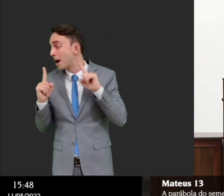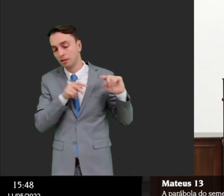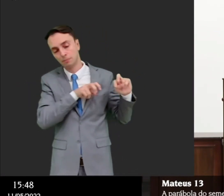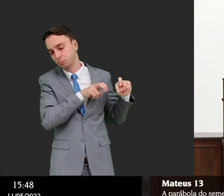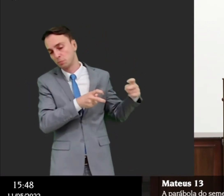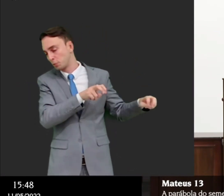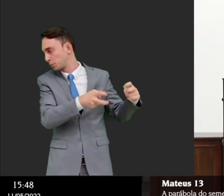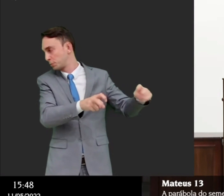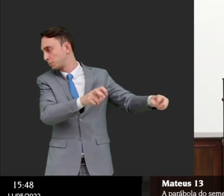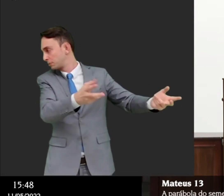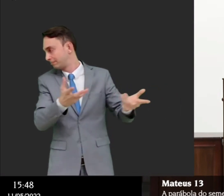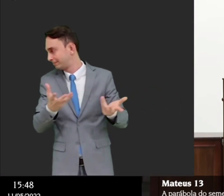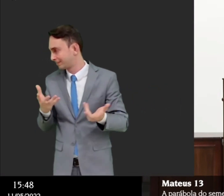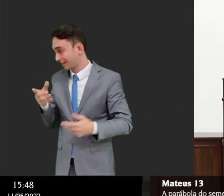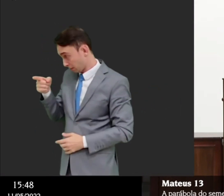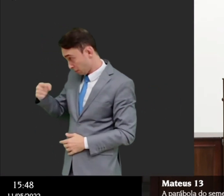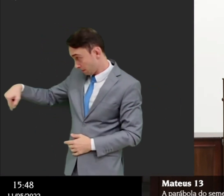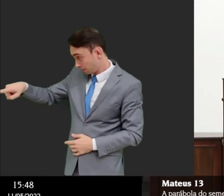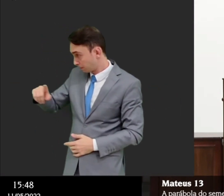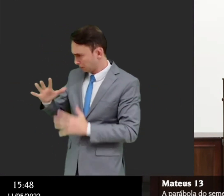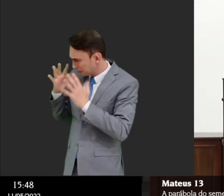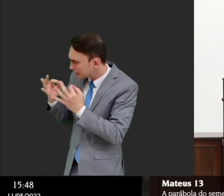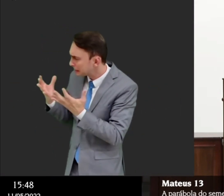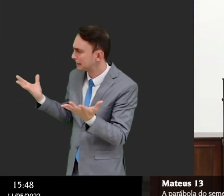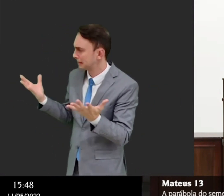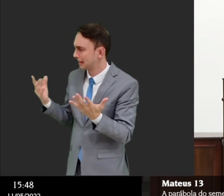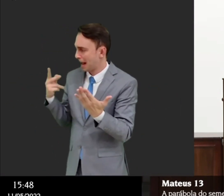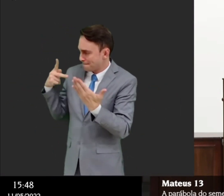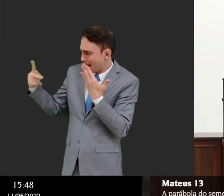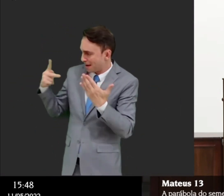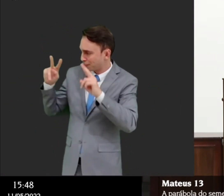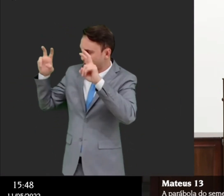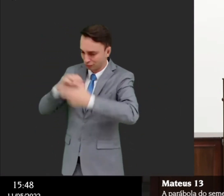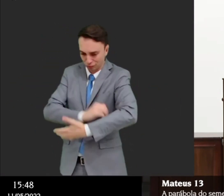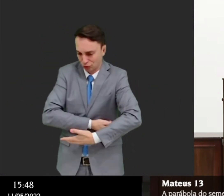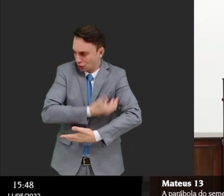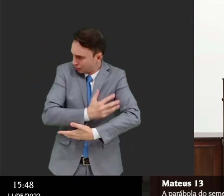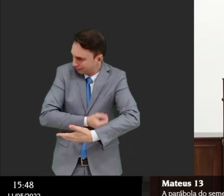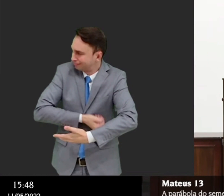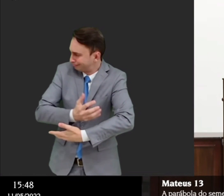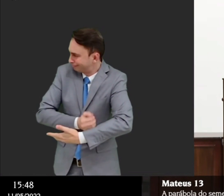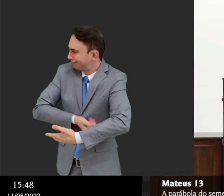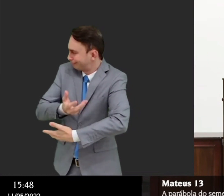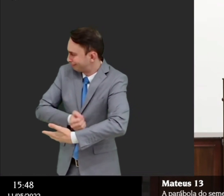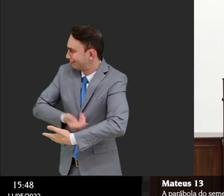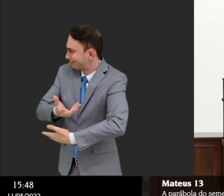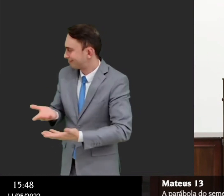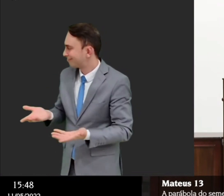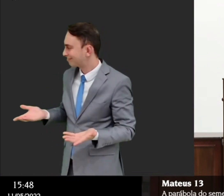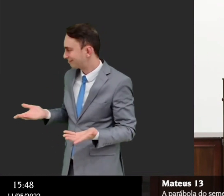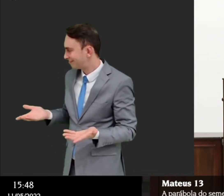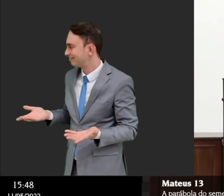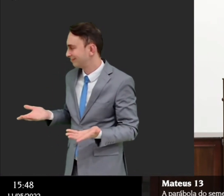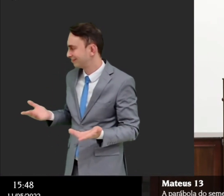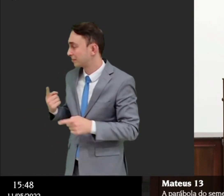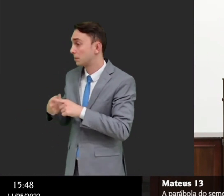Escutai vós, pois, a parábola do semeador. E ouvindo alguém a palavra do reino,